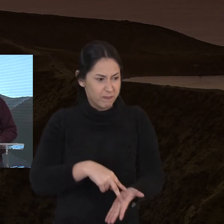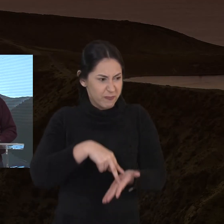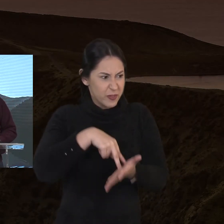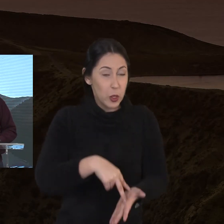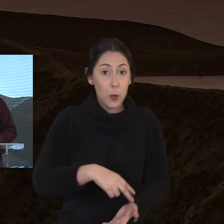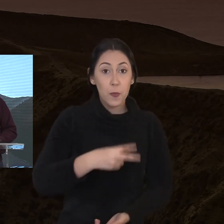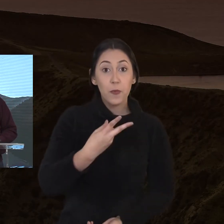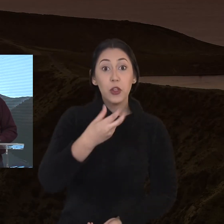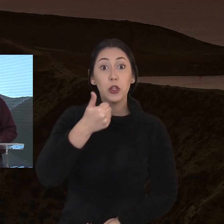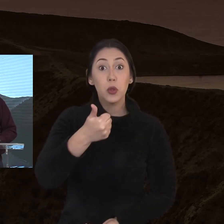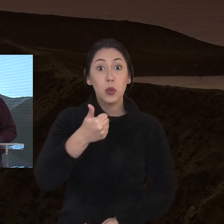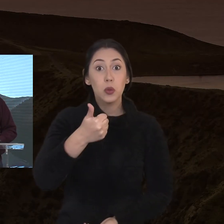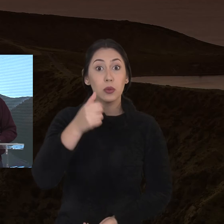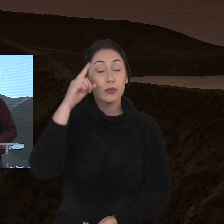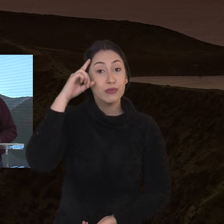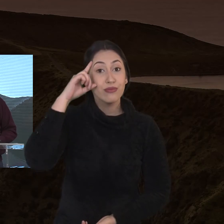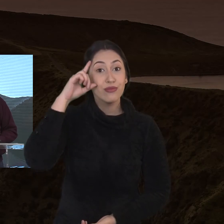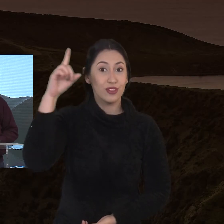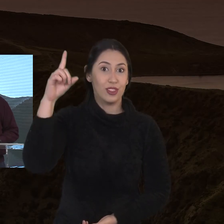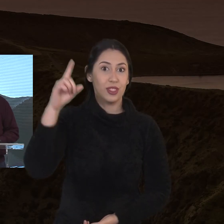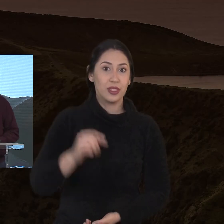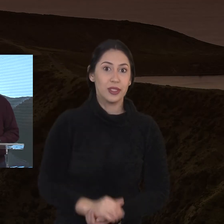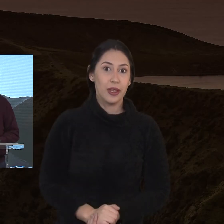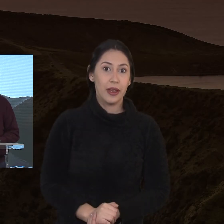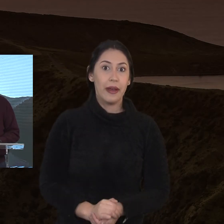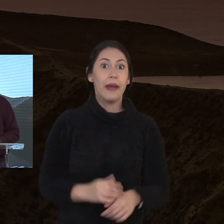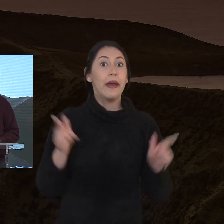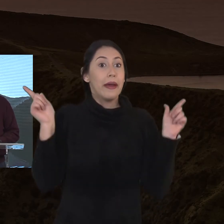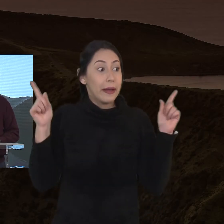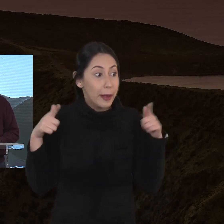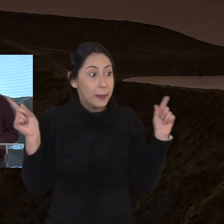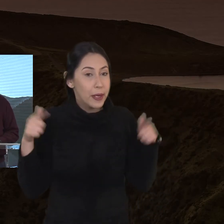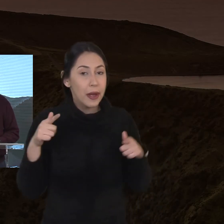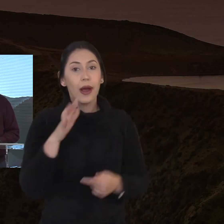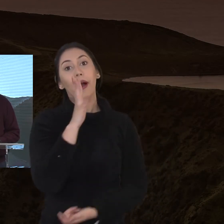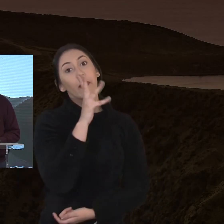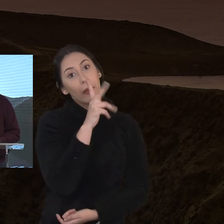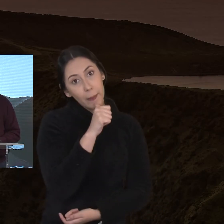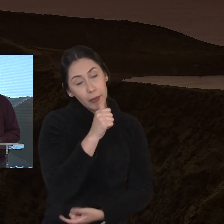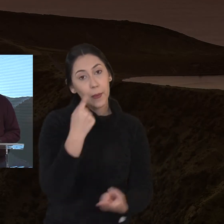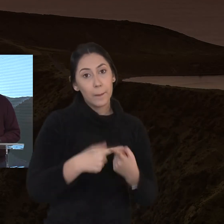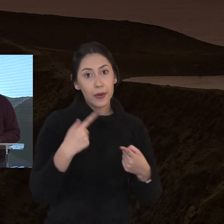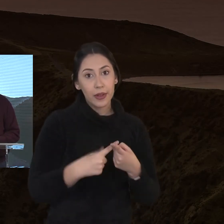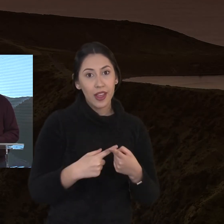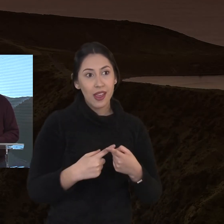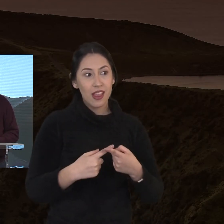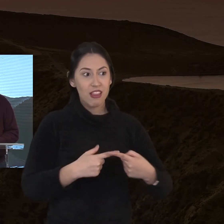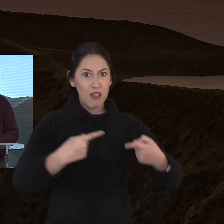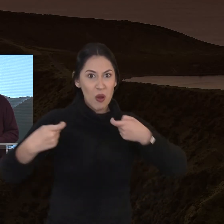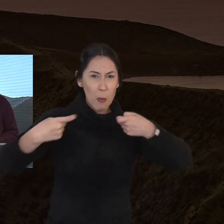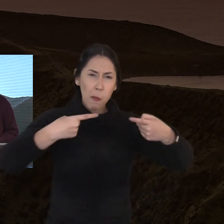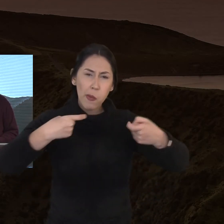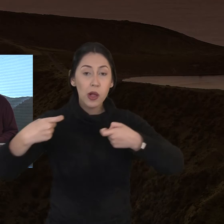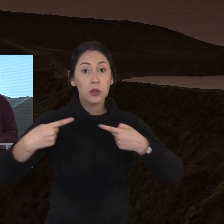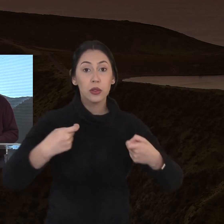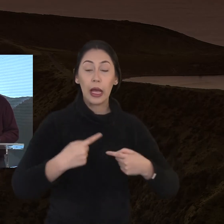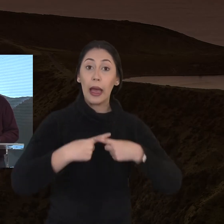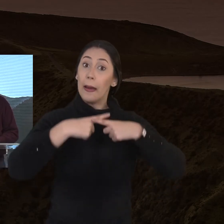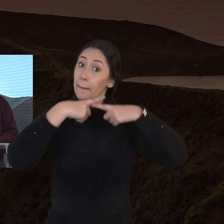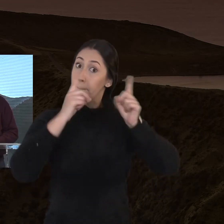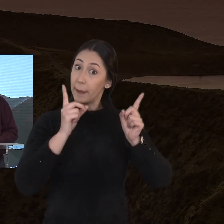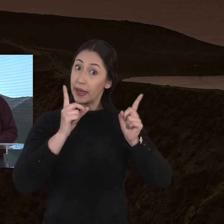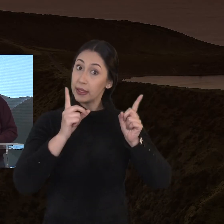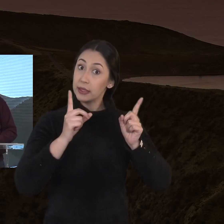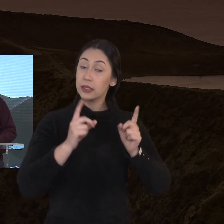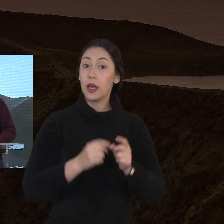então gabriel sofreu um atraso na sua viagem para falar com daniel por vinte e um dias porém miguel um